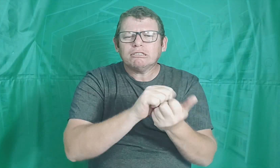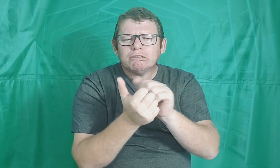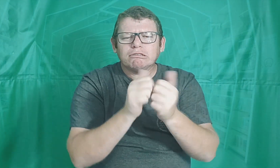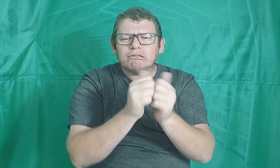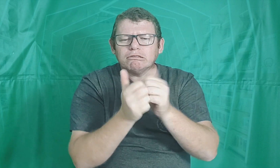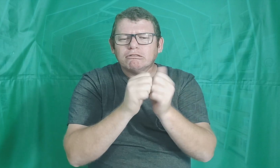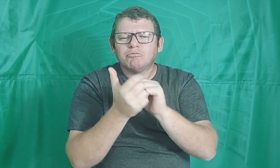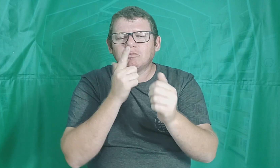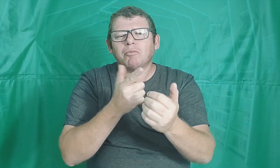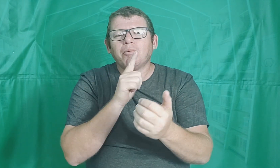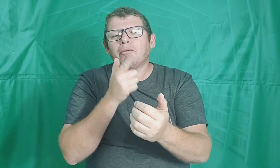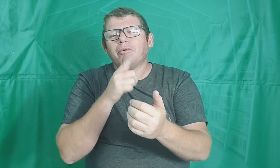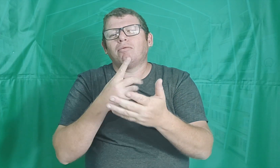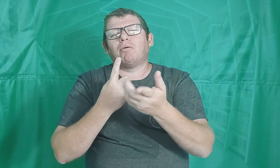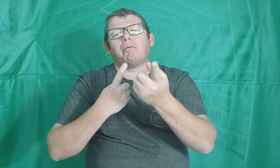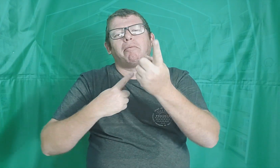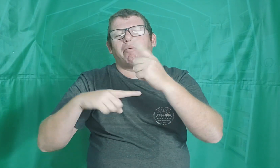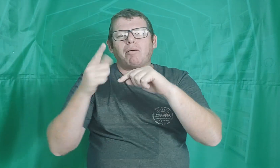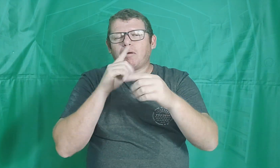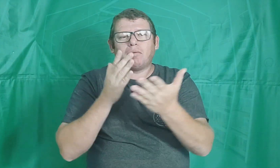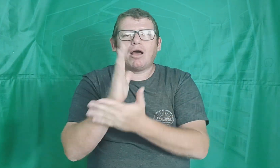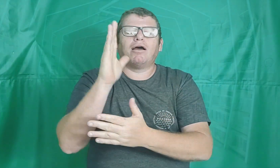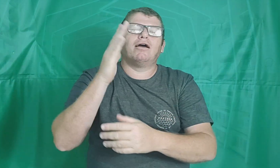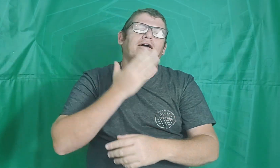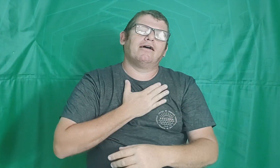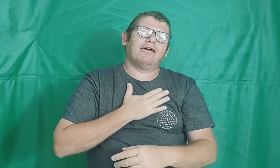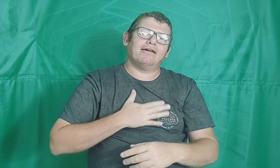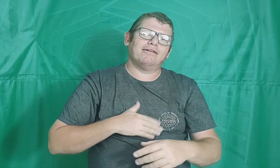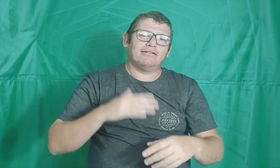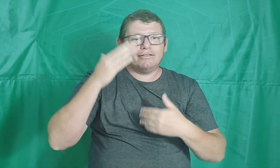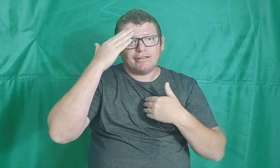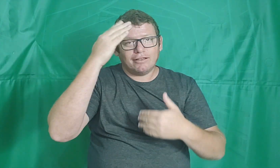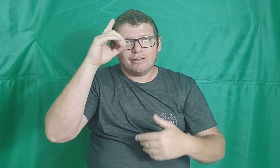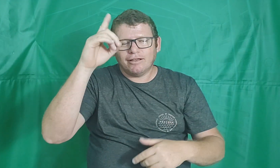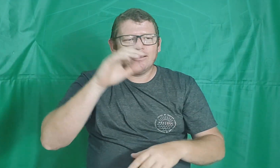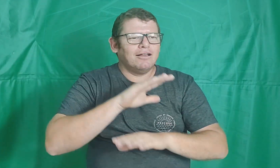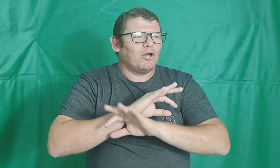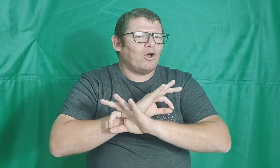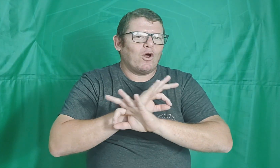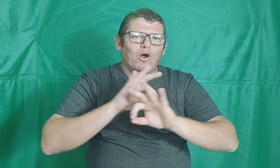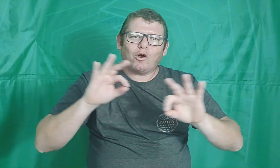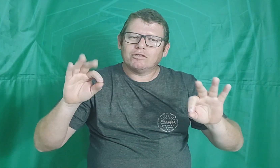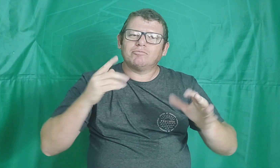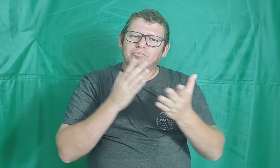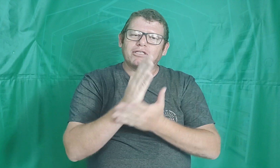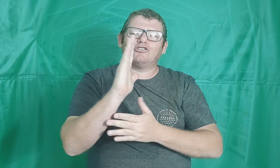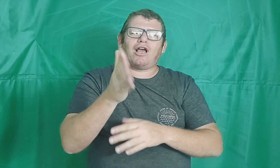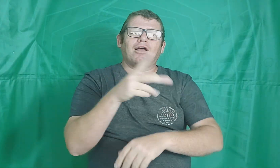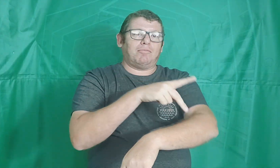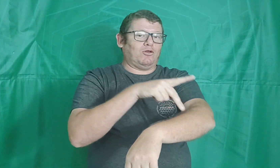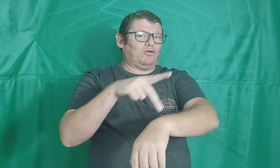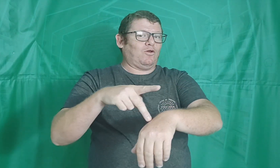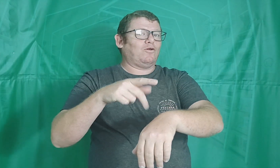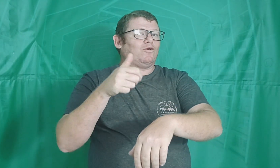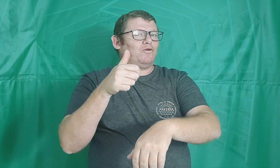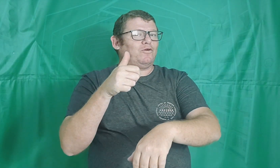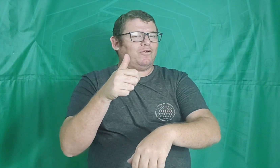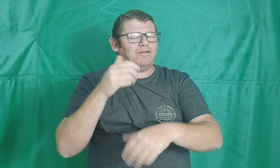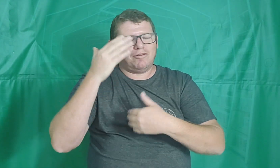sempre estiveram do meu lado, consegui, graças a Deus, superar mais esse desafio e me formar em pedagogia. Sou muito